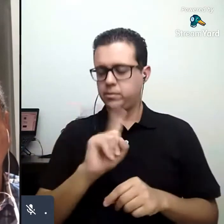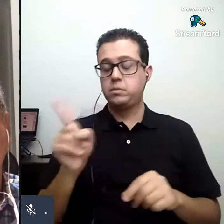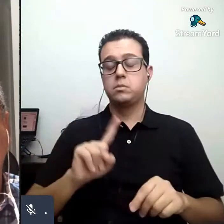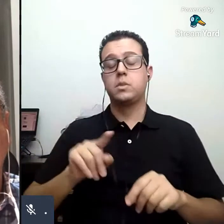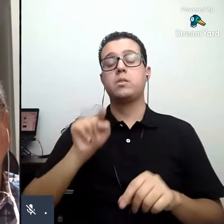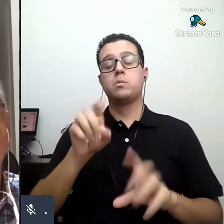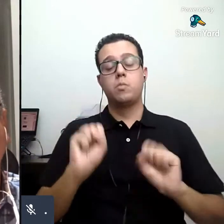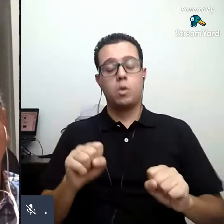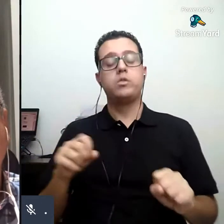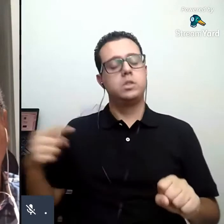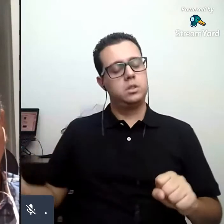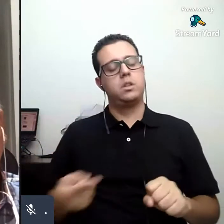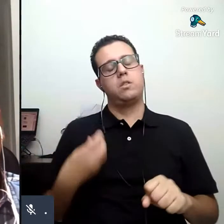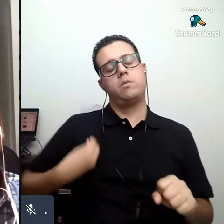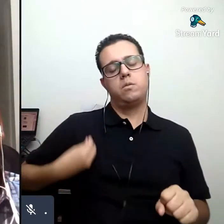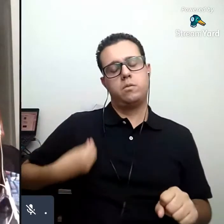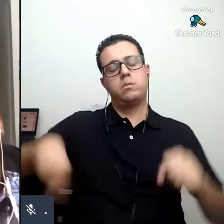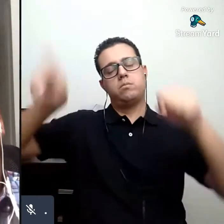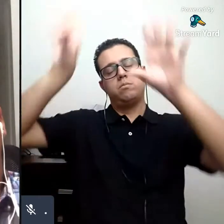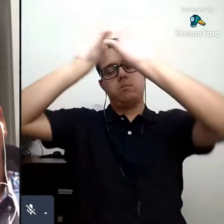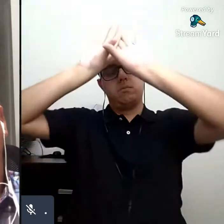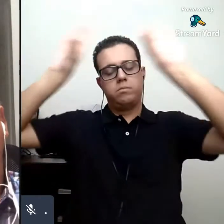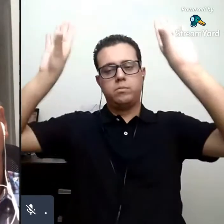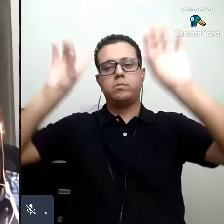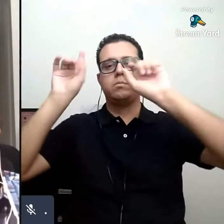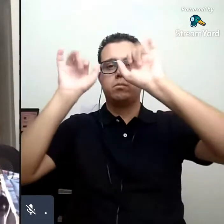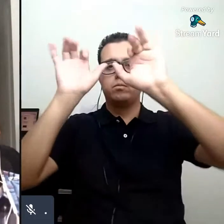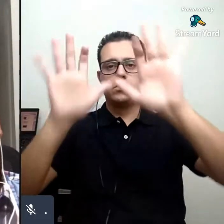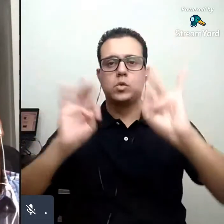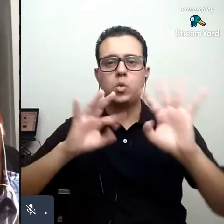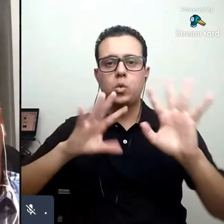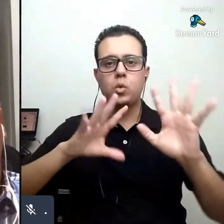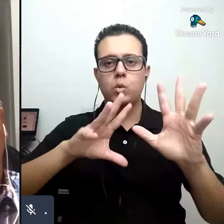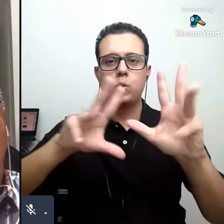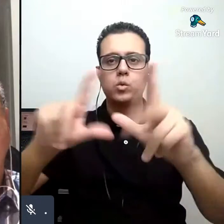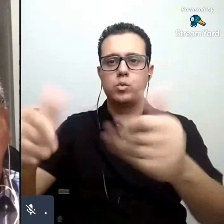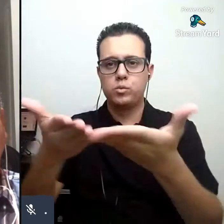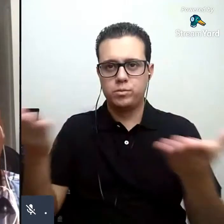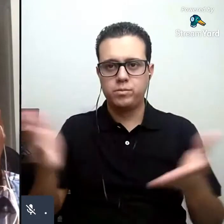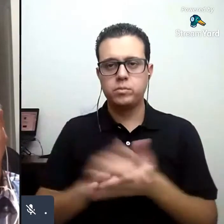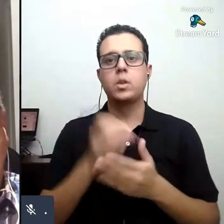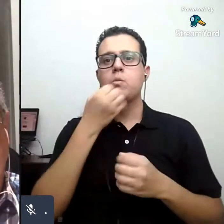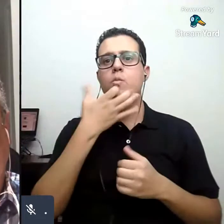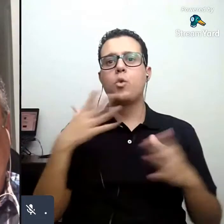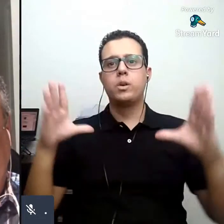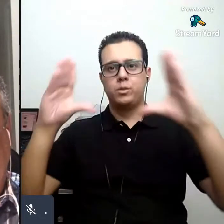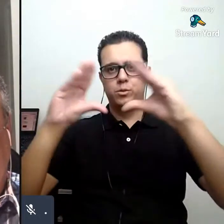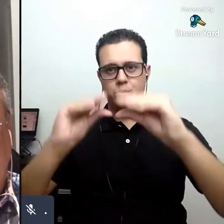eternidade junto dele nos céus. Que Deus abençoe a todos. Uma boa noite.